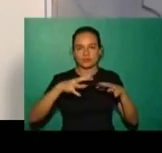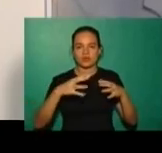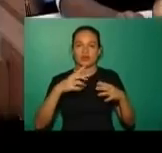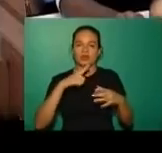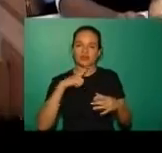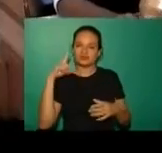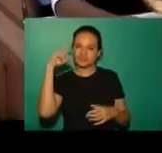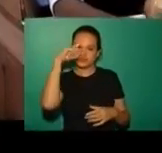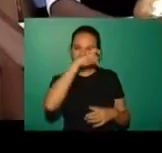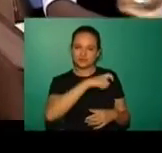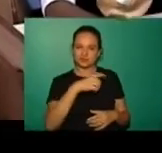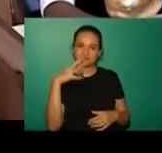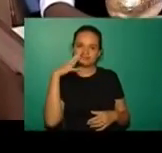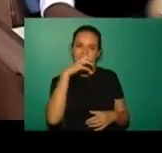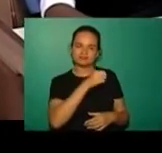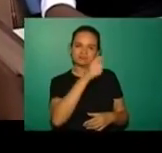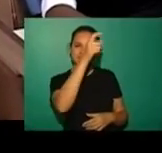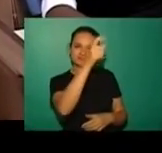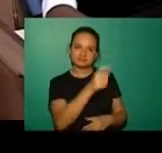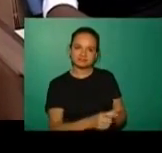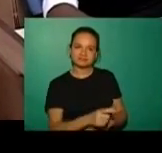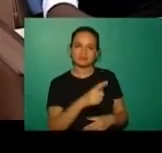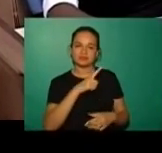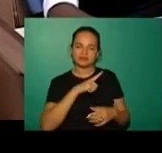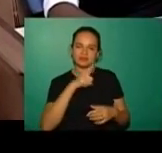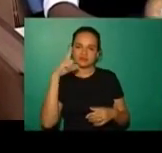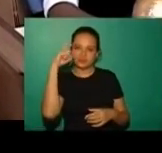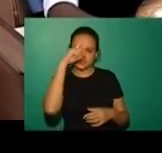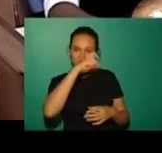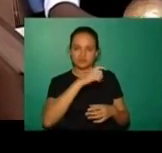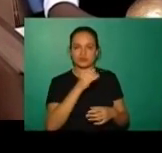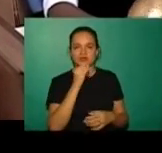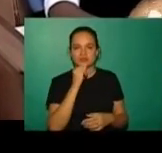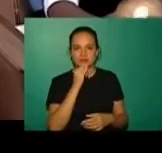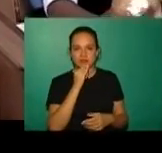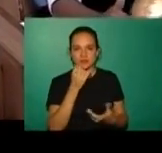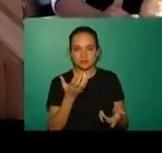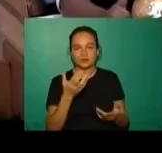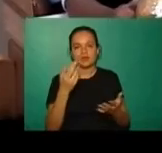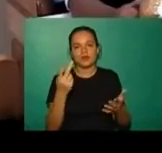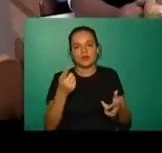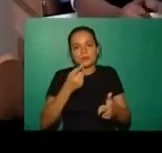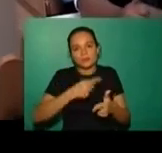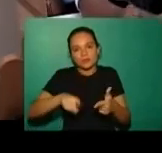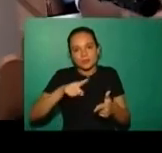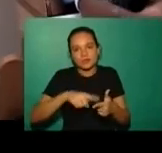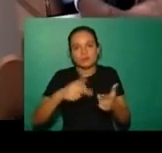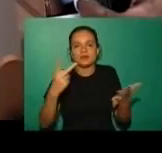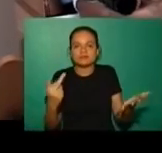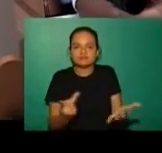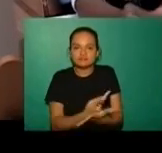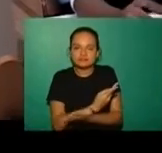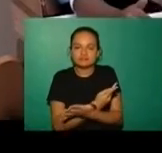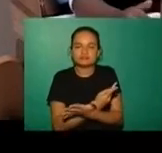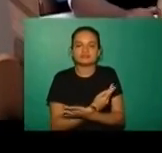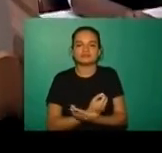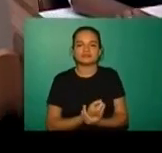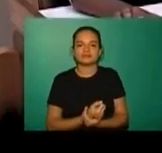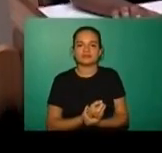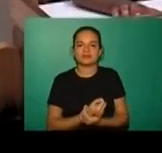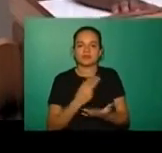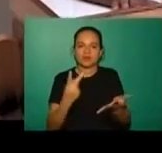se traçar o perfil único desses sujeitos, devido a uma série de fatores, como, por exemplo, causas que levaram a essa